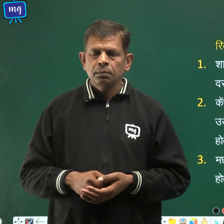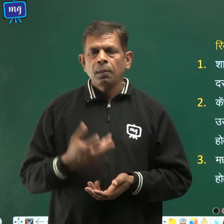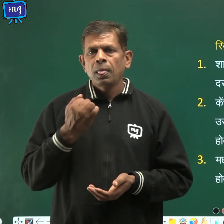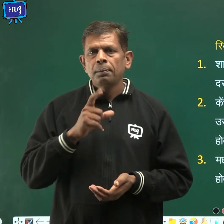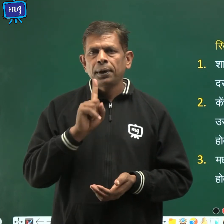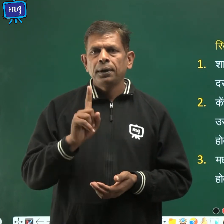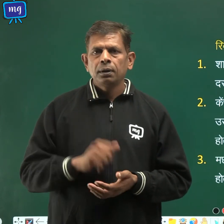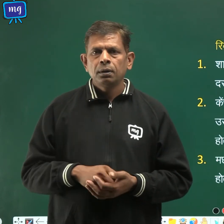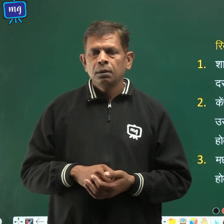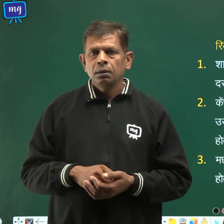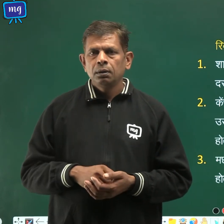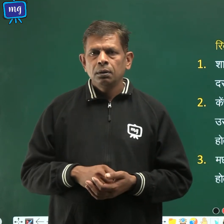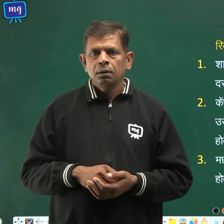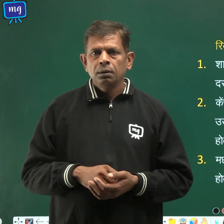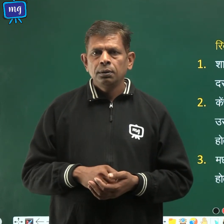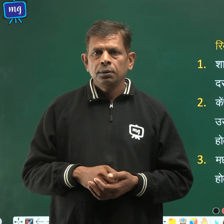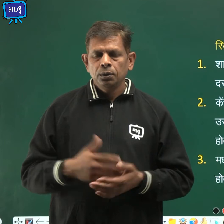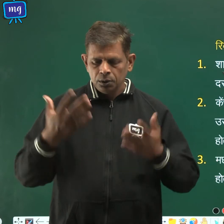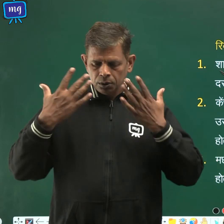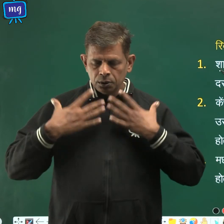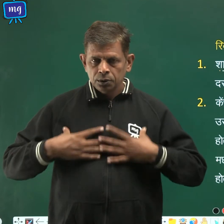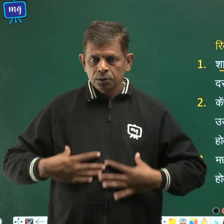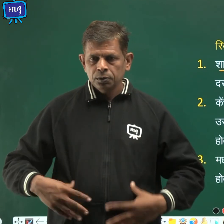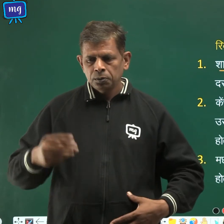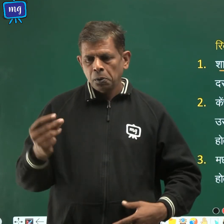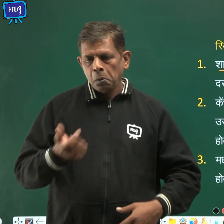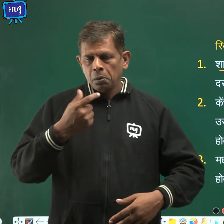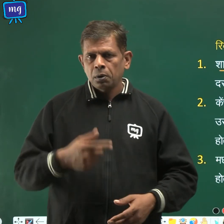नंबर 1, शारीरिक सक्रियता